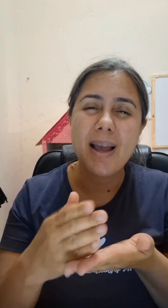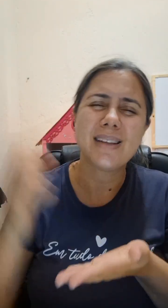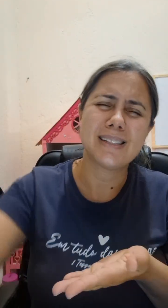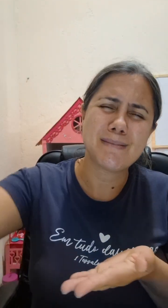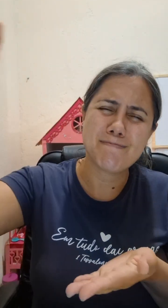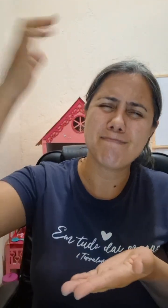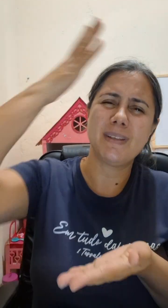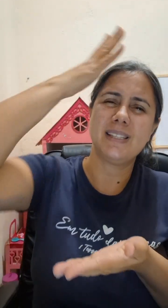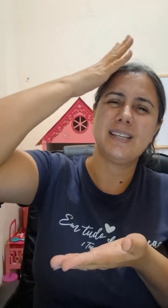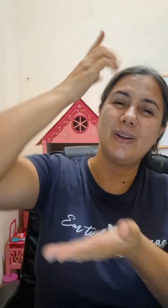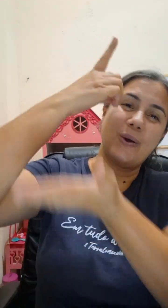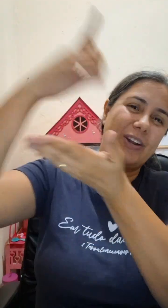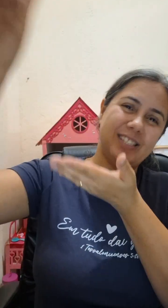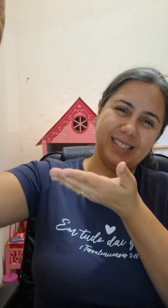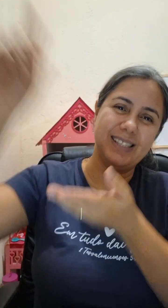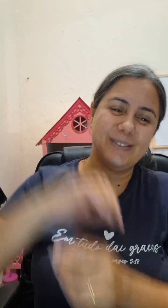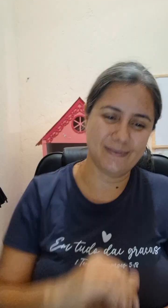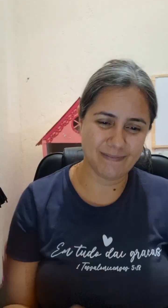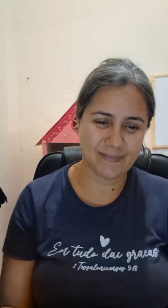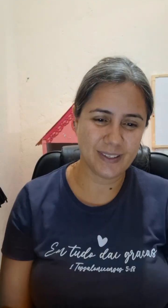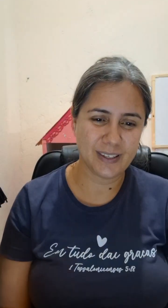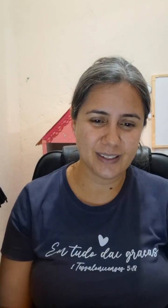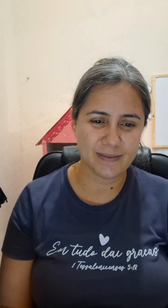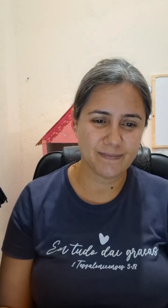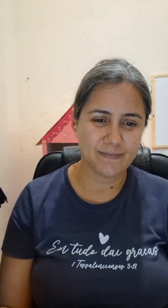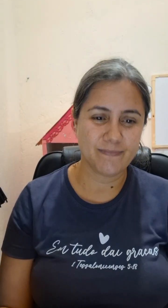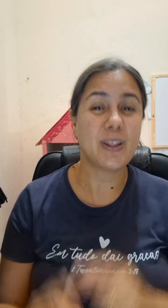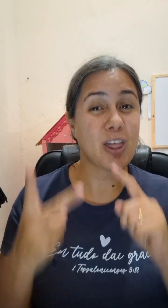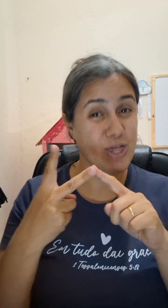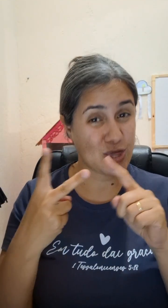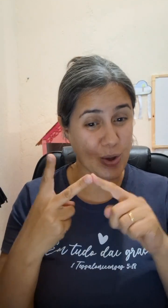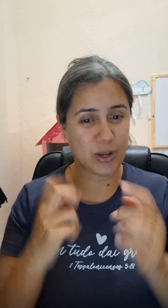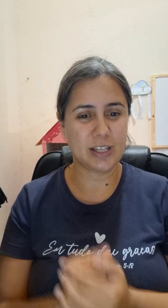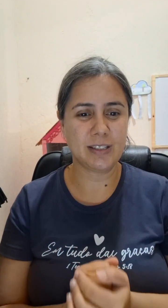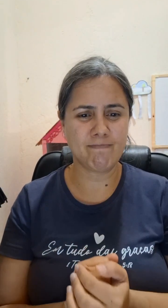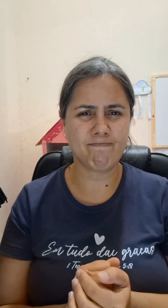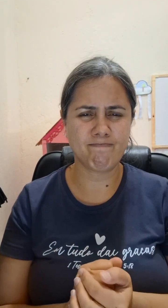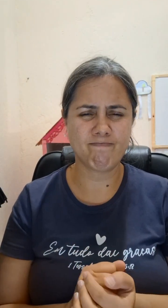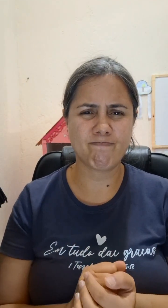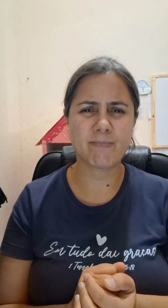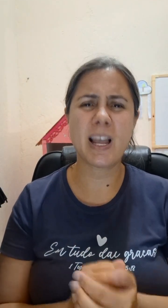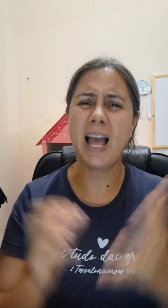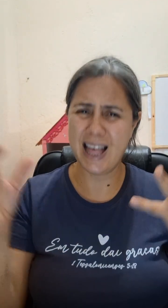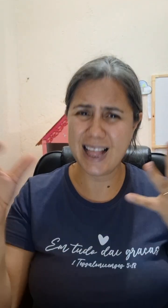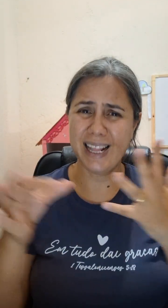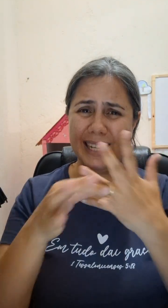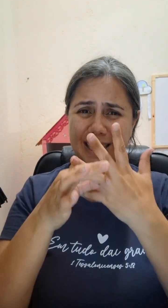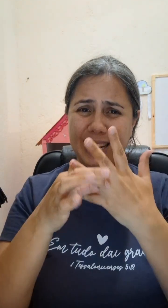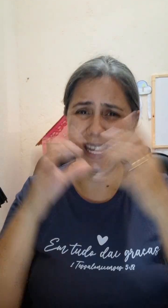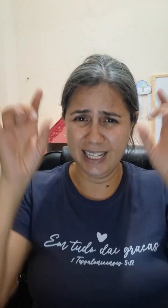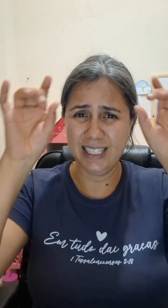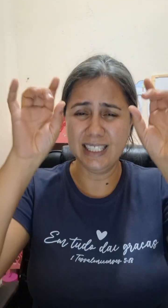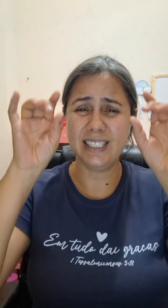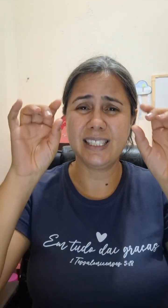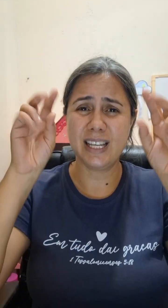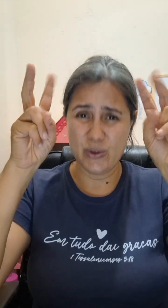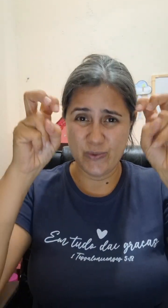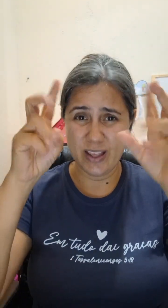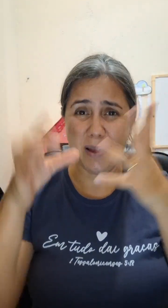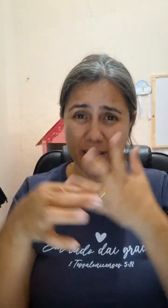as pessoas cristãs não começa com arrependimento, e sim com a misericórdia de Deus por nós,